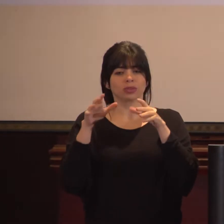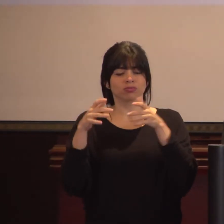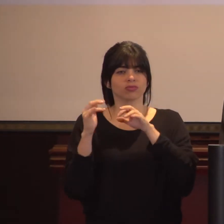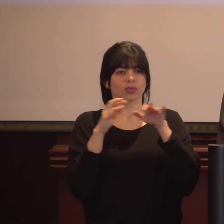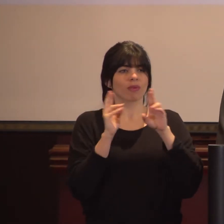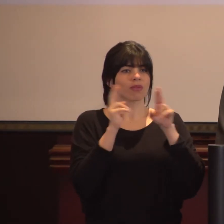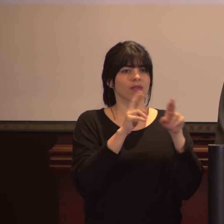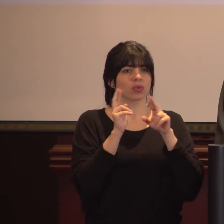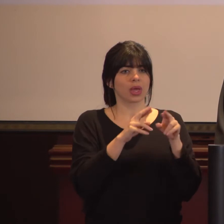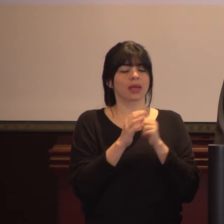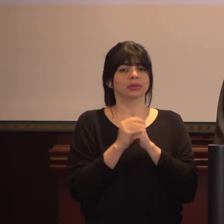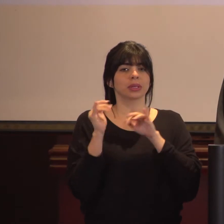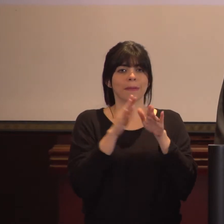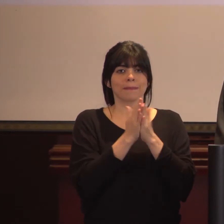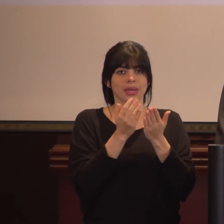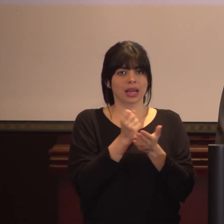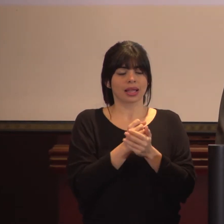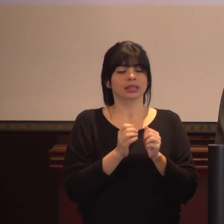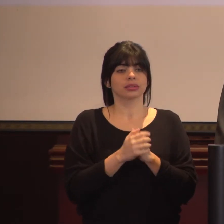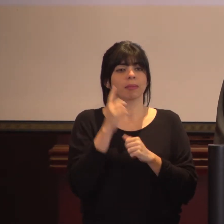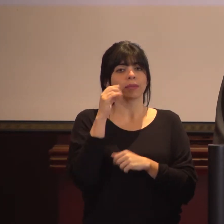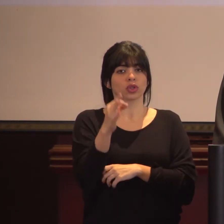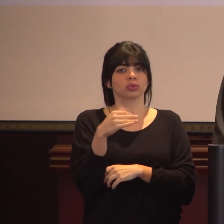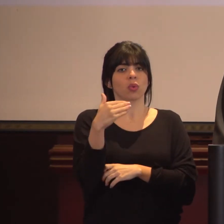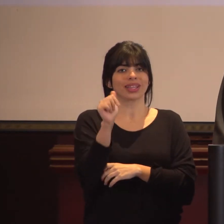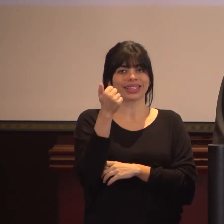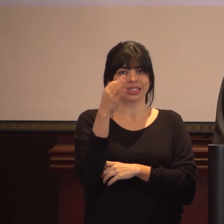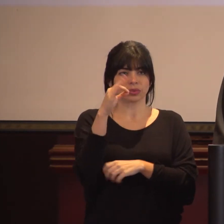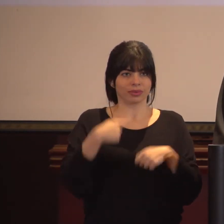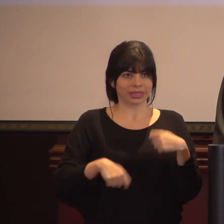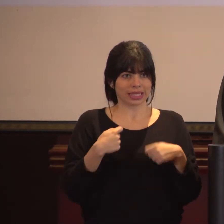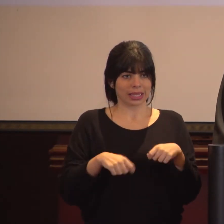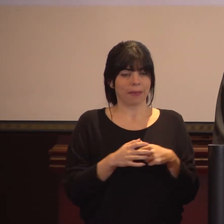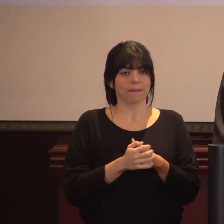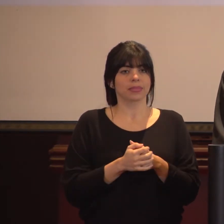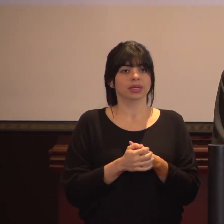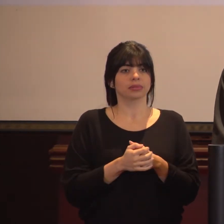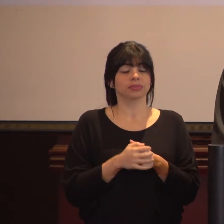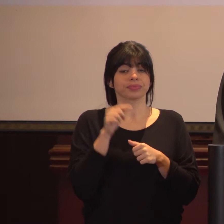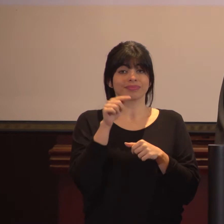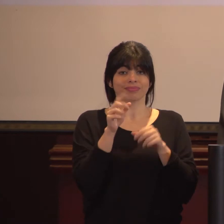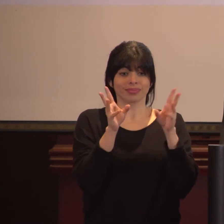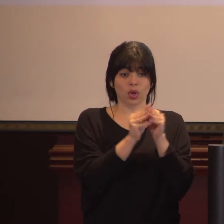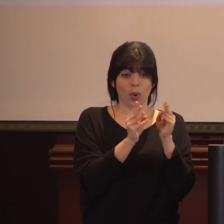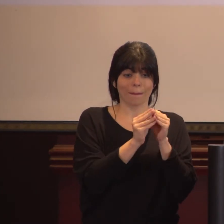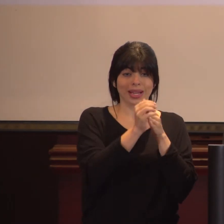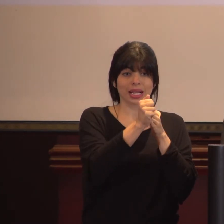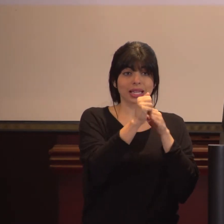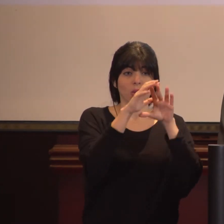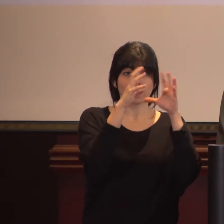refugiados inmigrantes del próximo 19 de septiembre y en la Cumbre de líderes